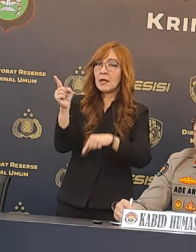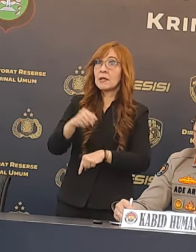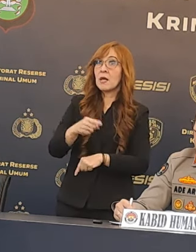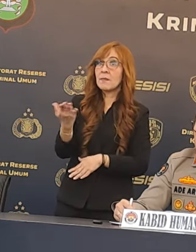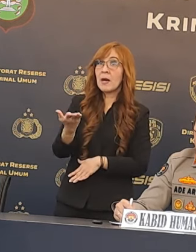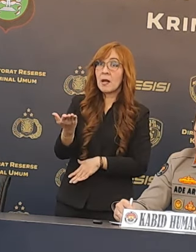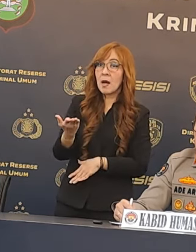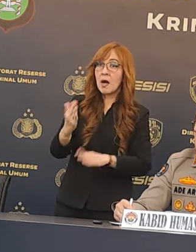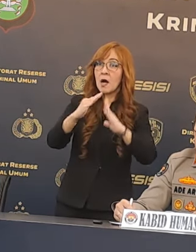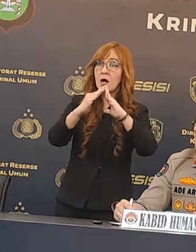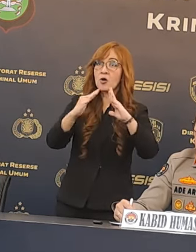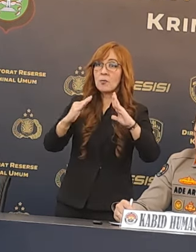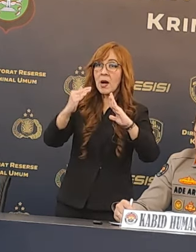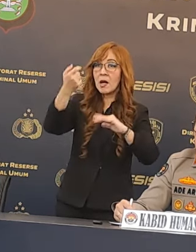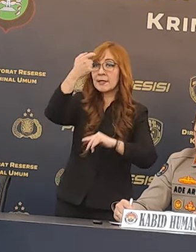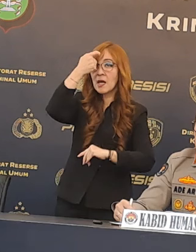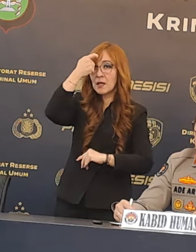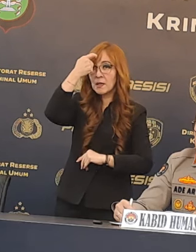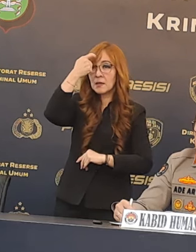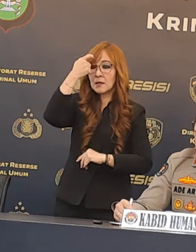daripada rumah sakit.